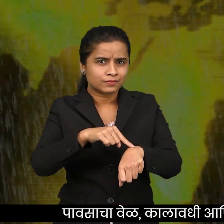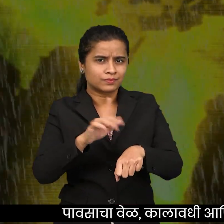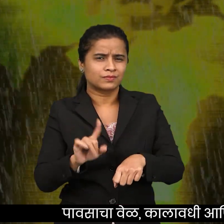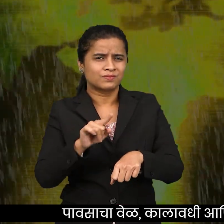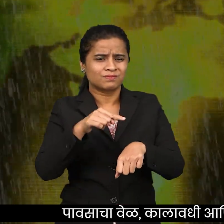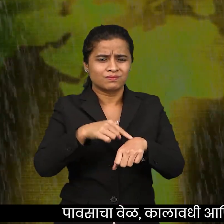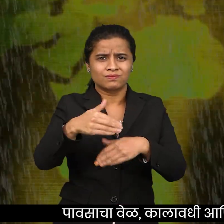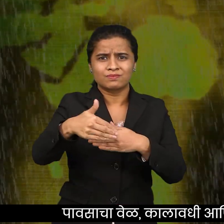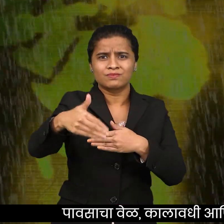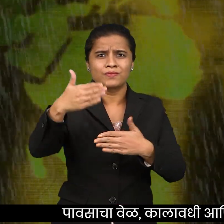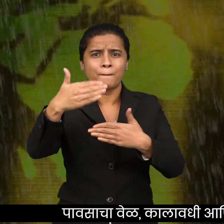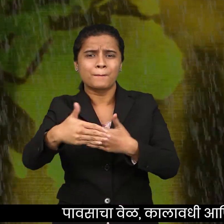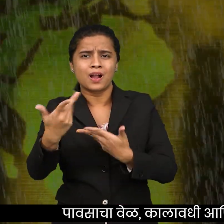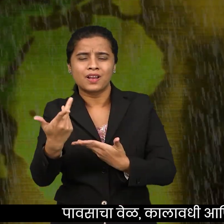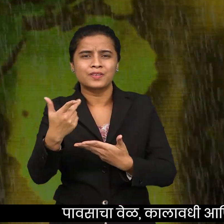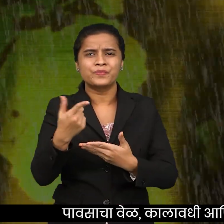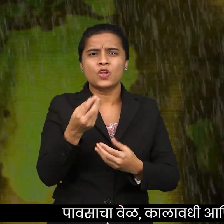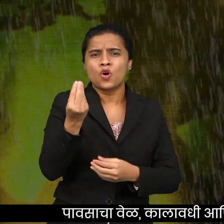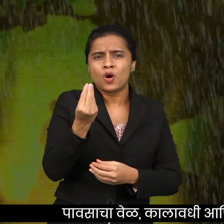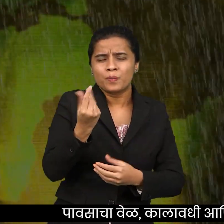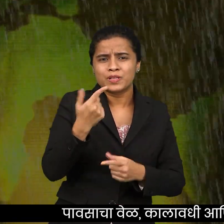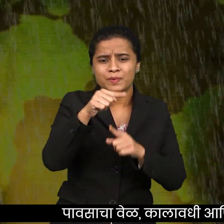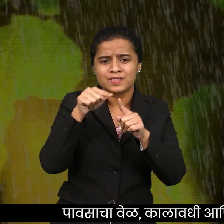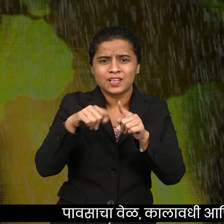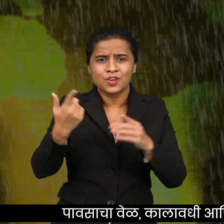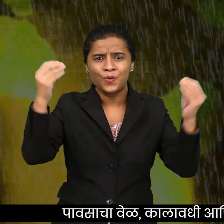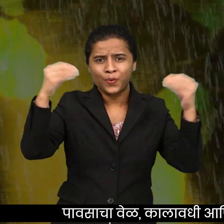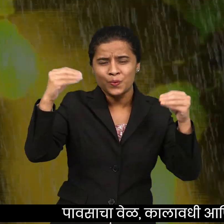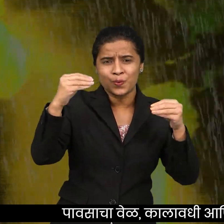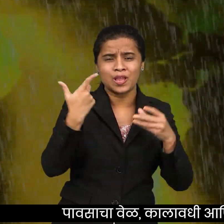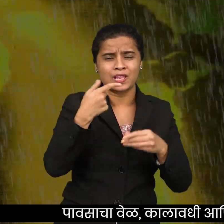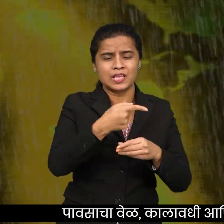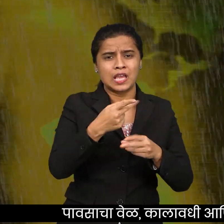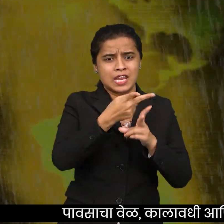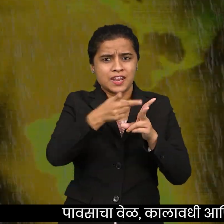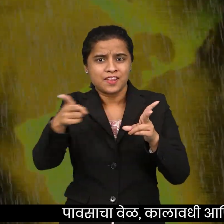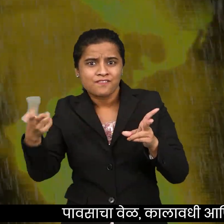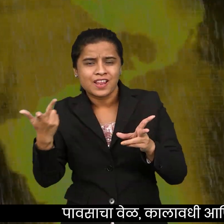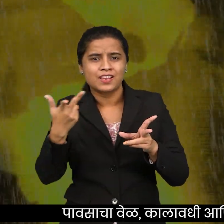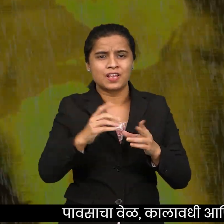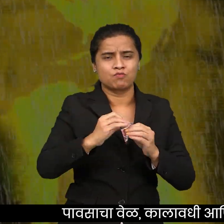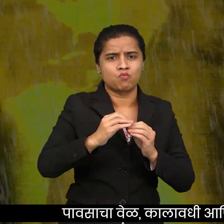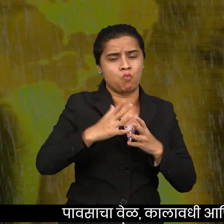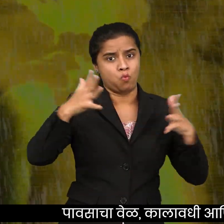पावसाचा वेळ, कालावधी आणि प्रमाण ठिकाणानुसार वेगवेगळे असते.